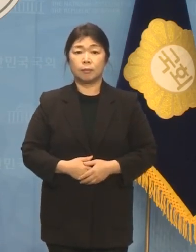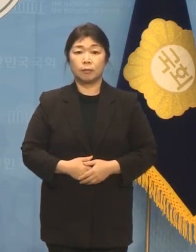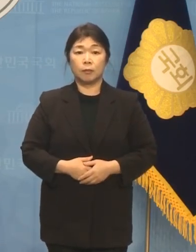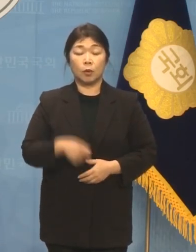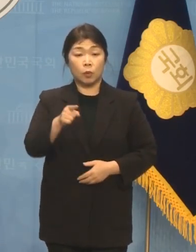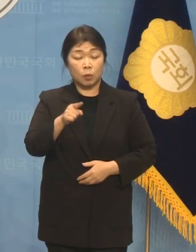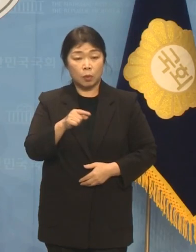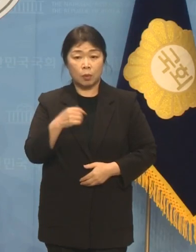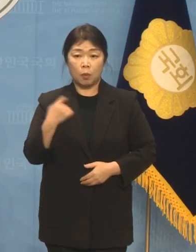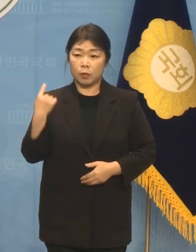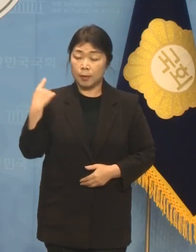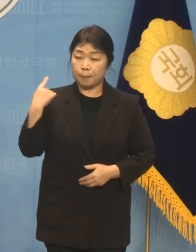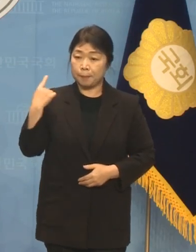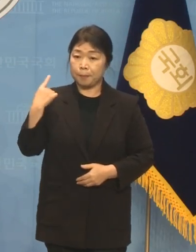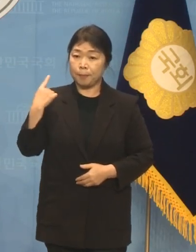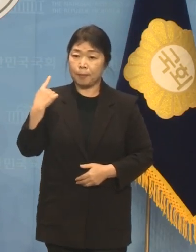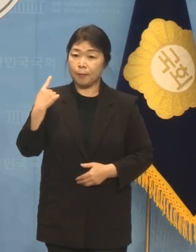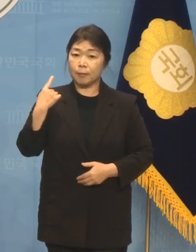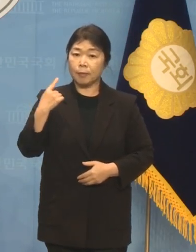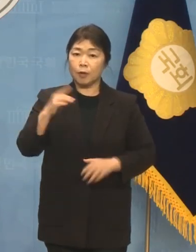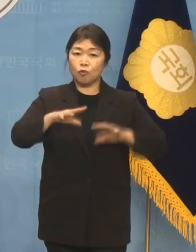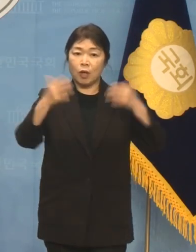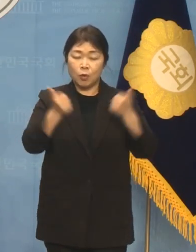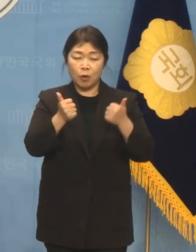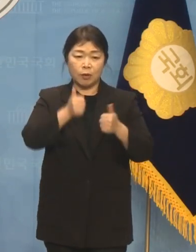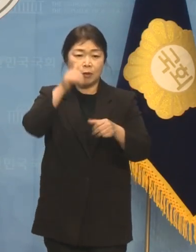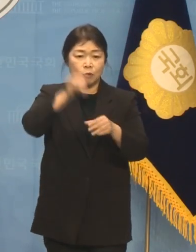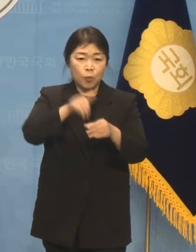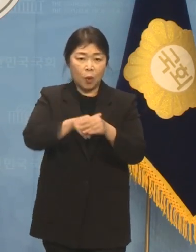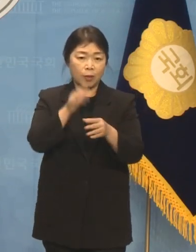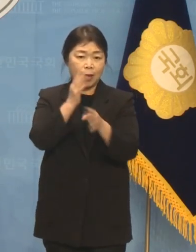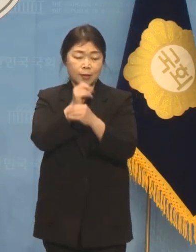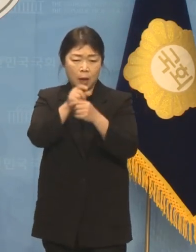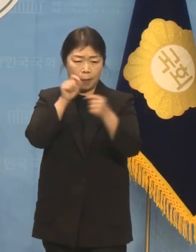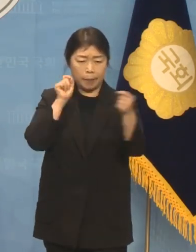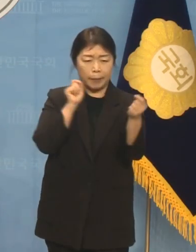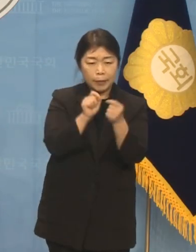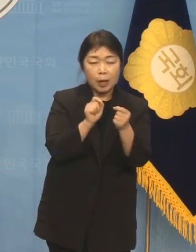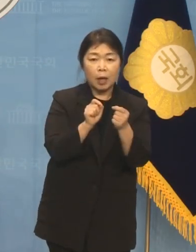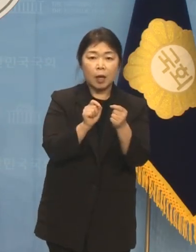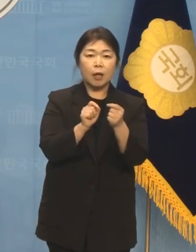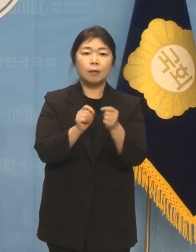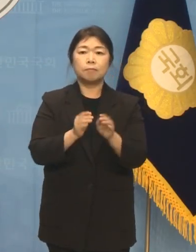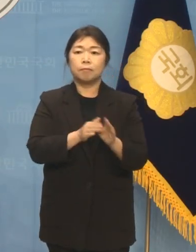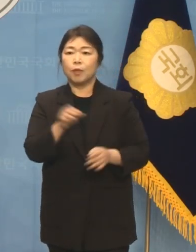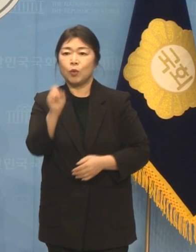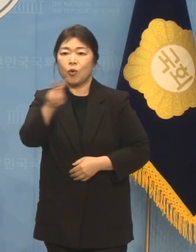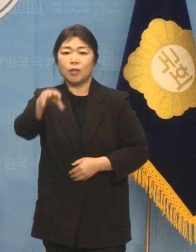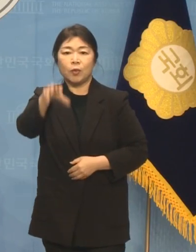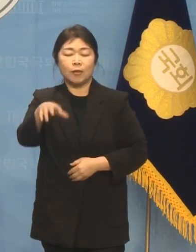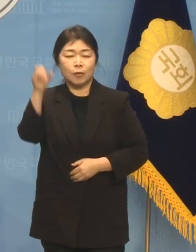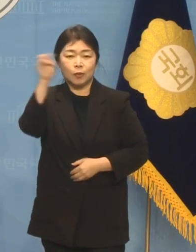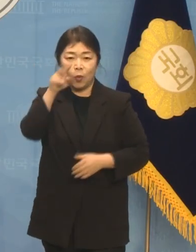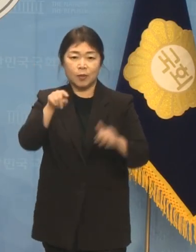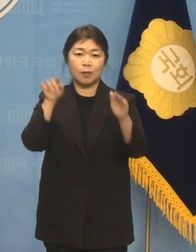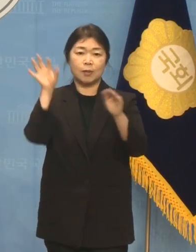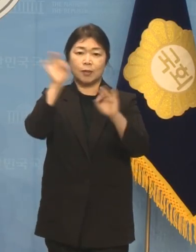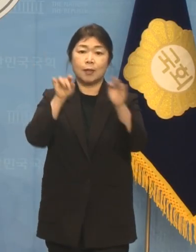그러더니 어제는 막판 총력 선거 운동이라도 하는 듯이 용인 지역을 다시